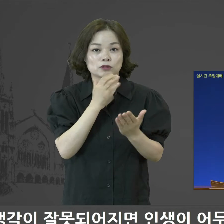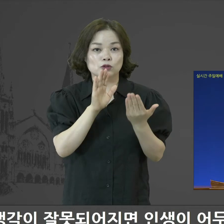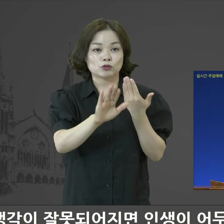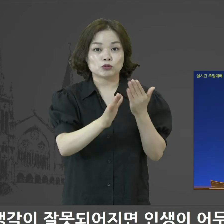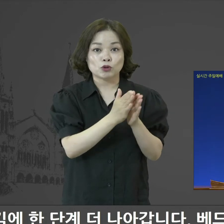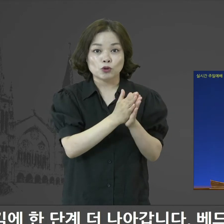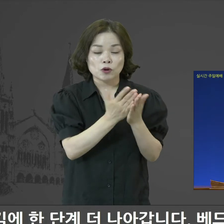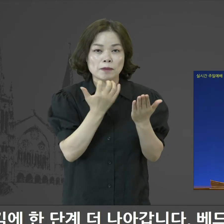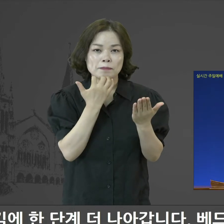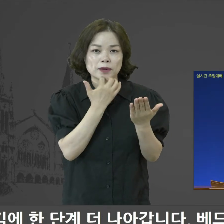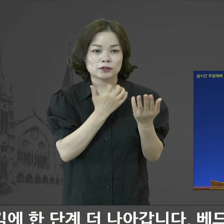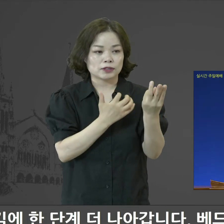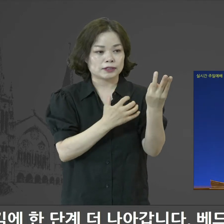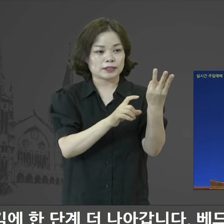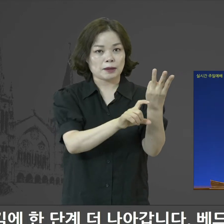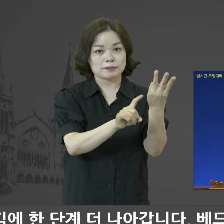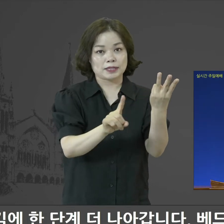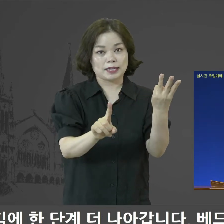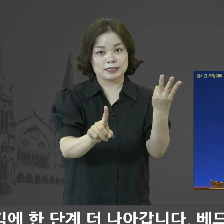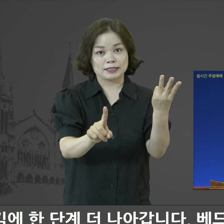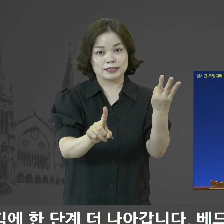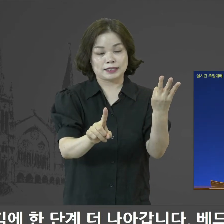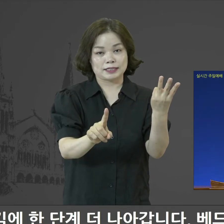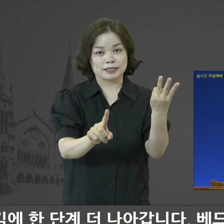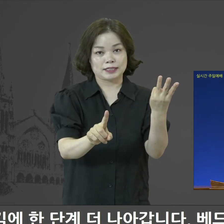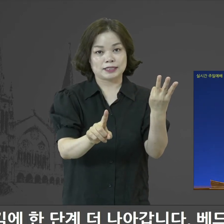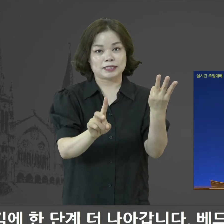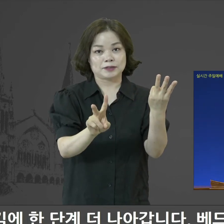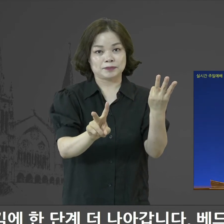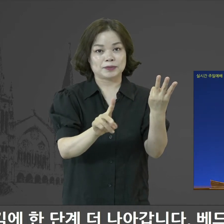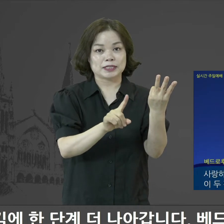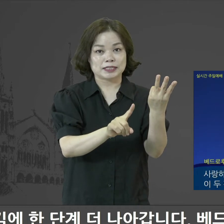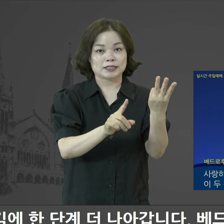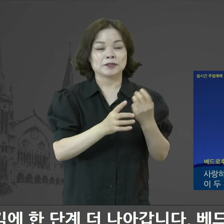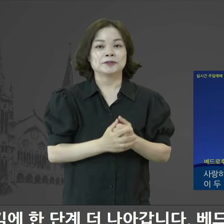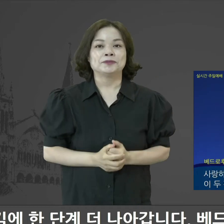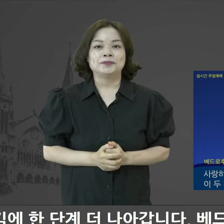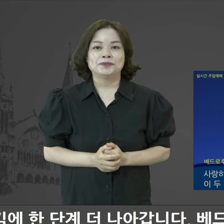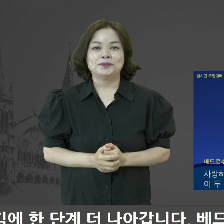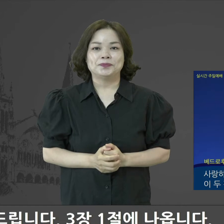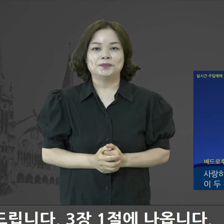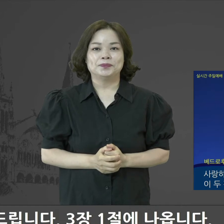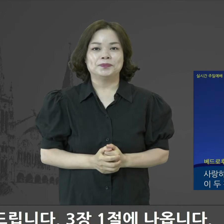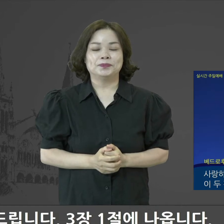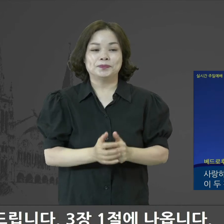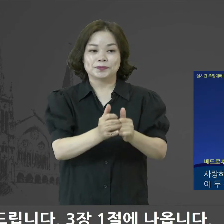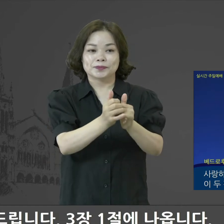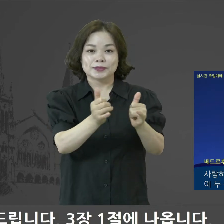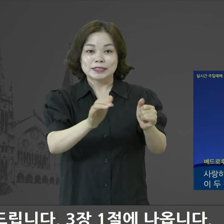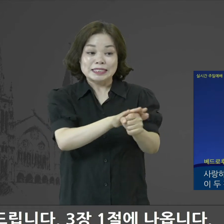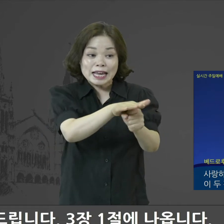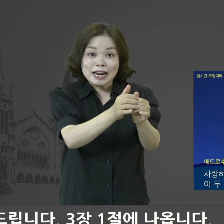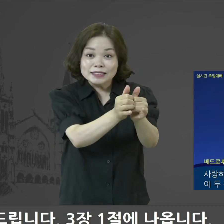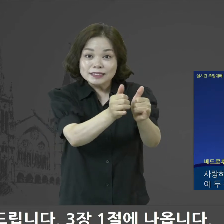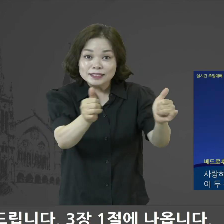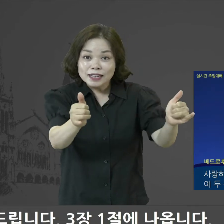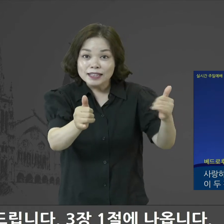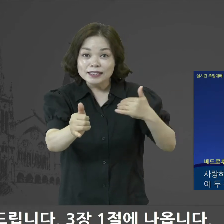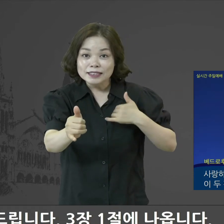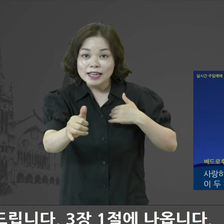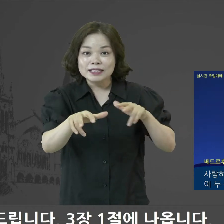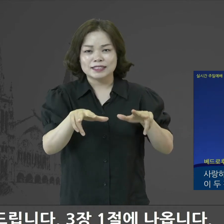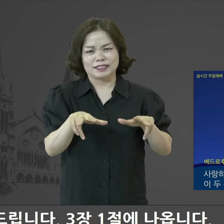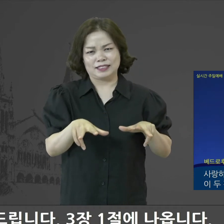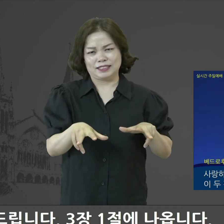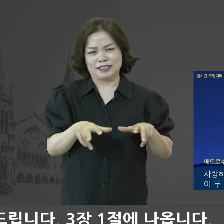주제는 베드로 후서 3장 1절에 나옵니다. 1절과 2절에 나오는데 1절 보시기 바랍니다. 사랑하는 자들아, 내가